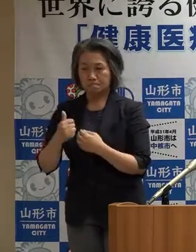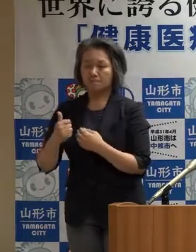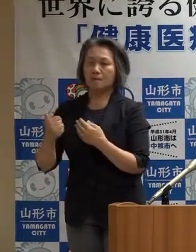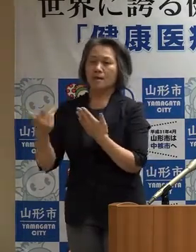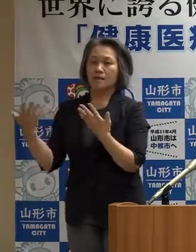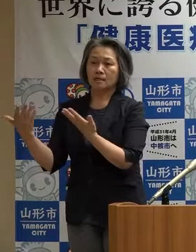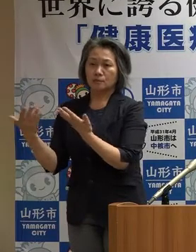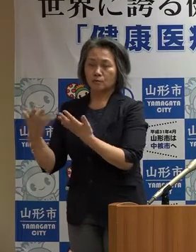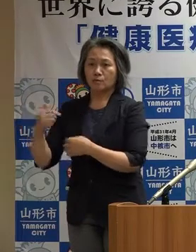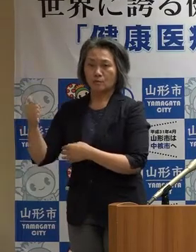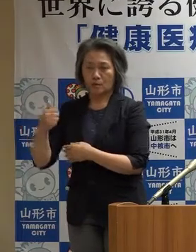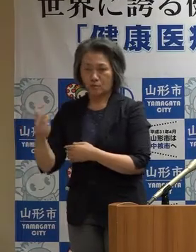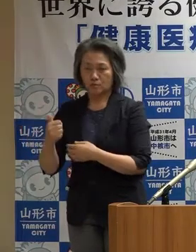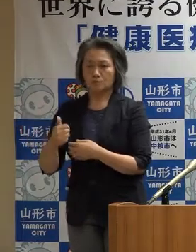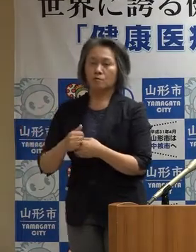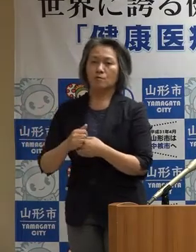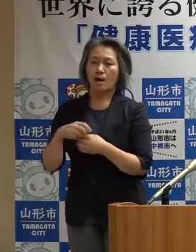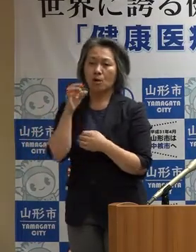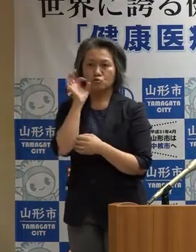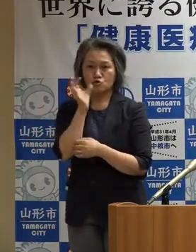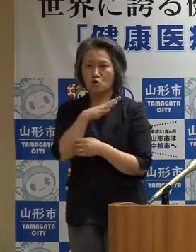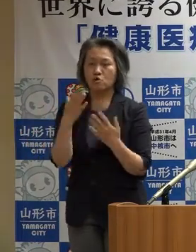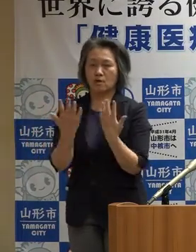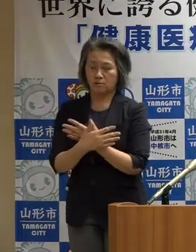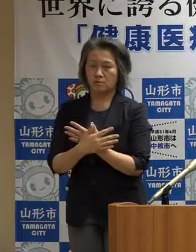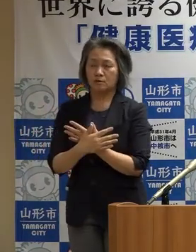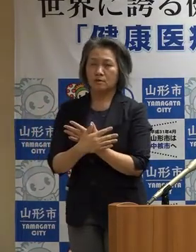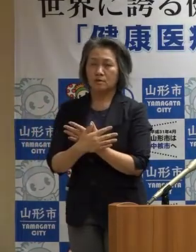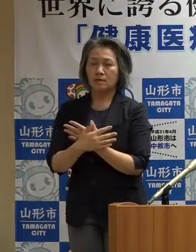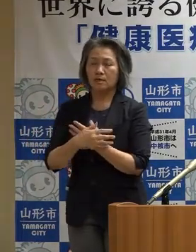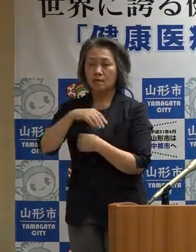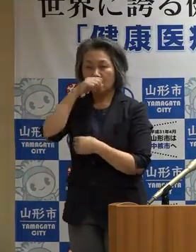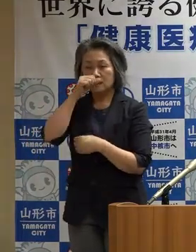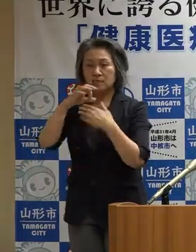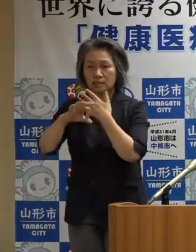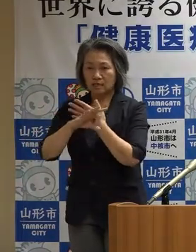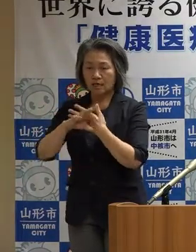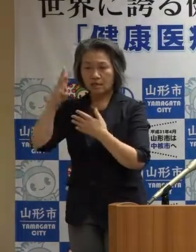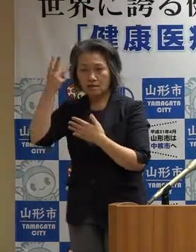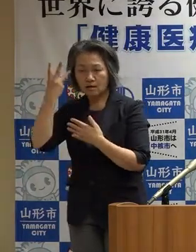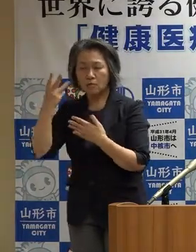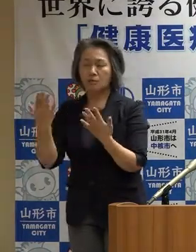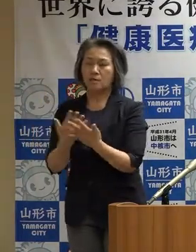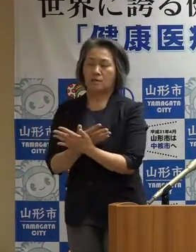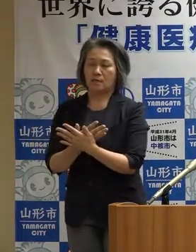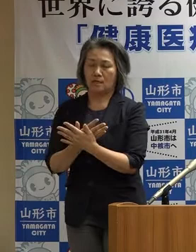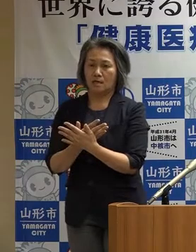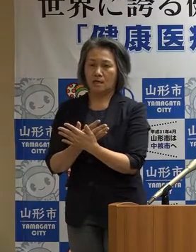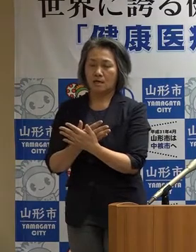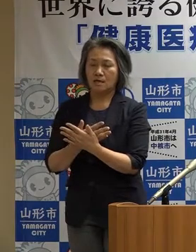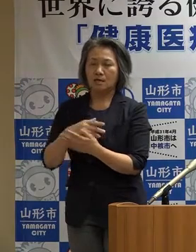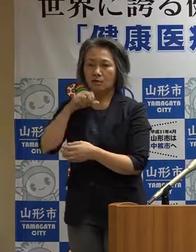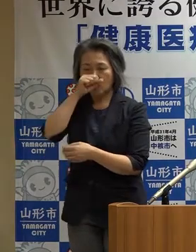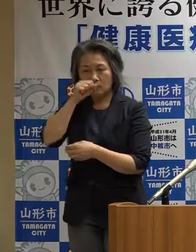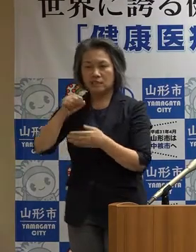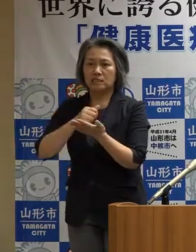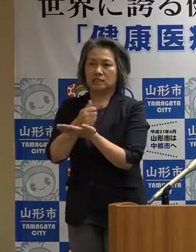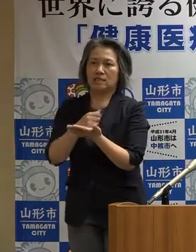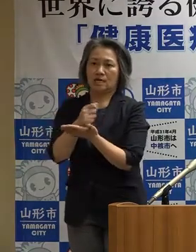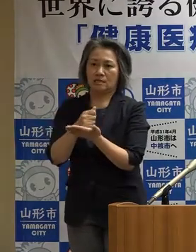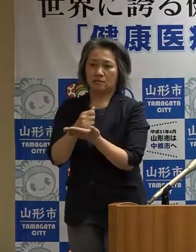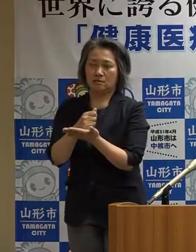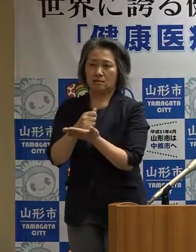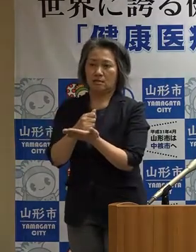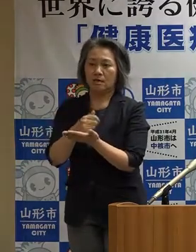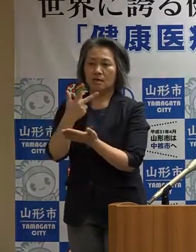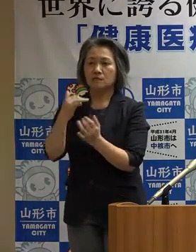ております。先進事例の紹介などを交えながら創造都市の理解を深める貴重な機会ですので、市民の皆様